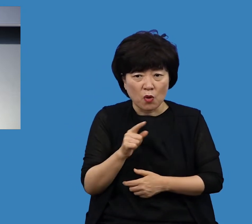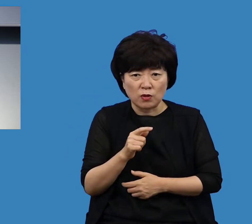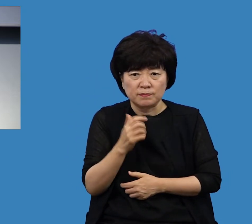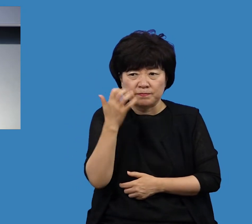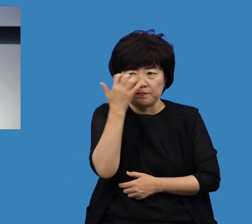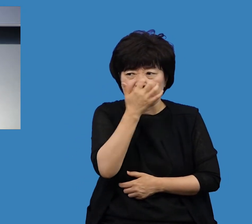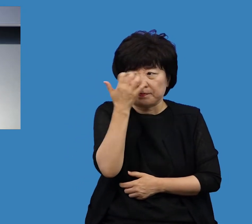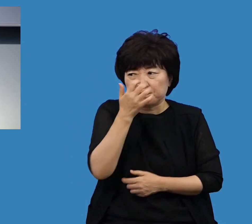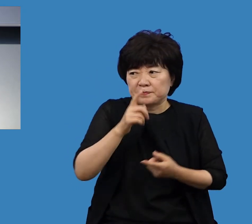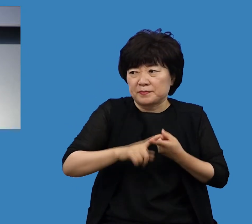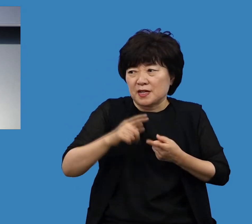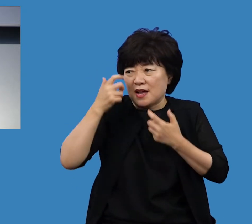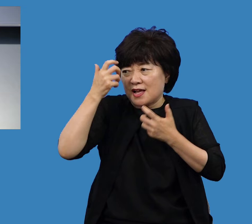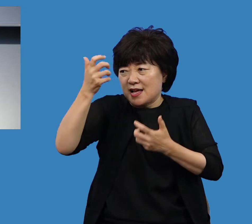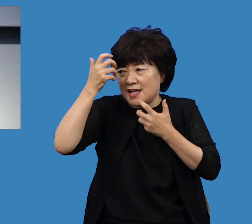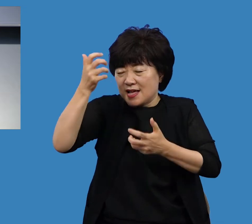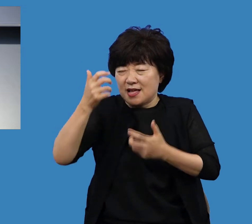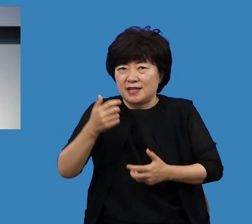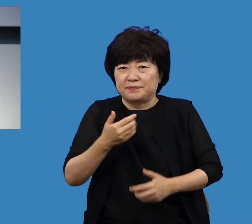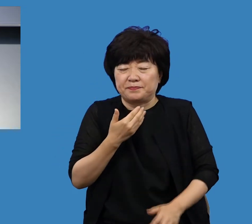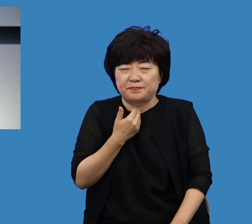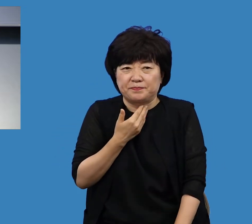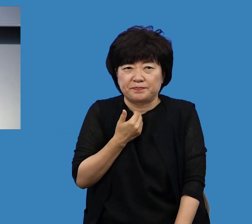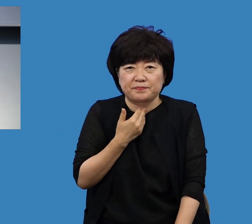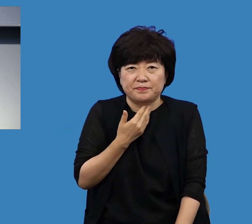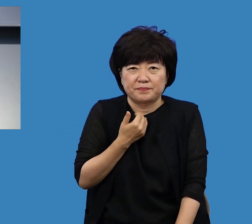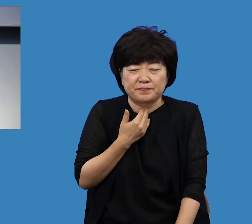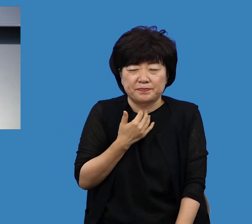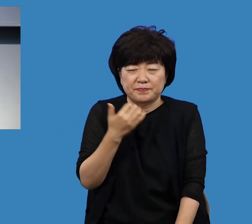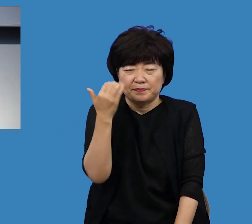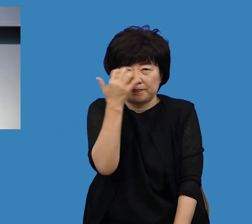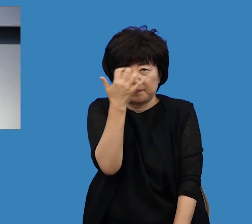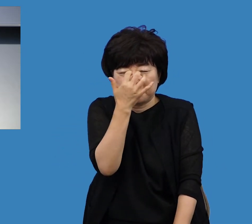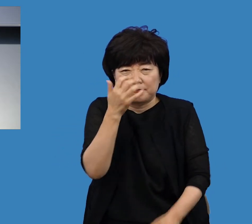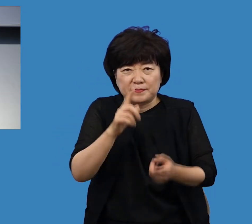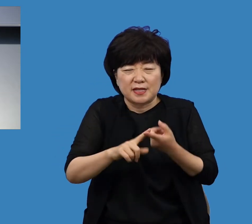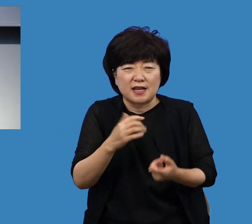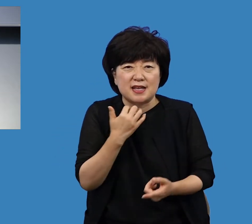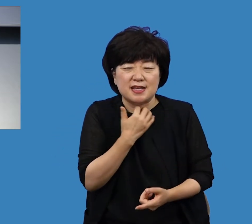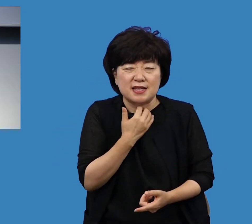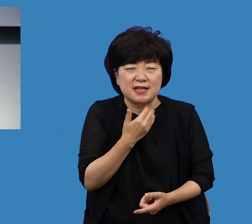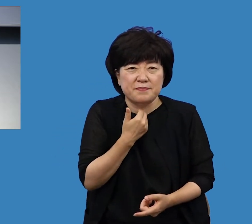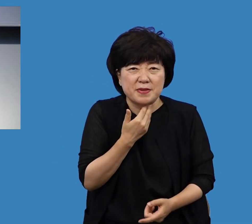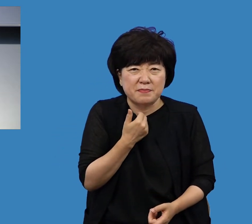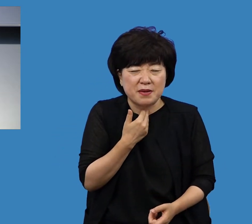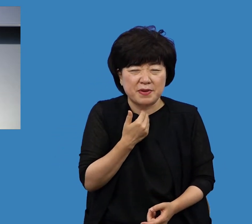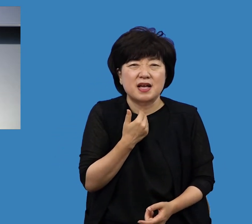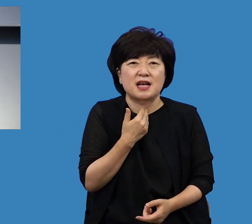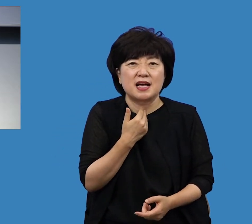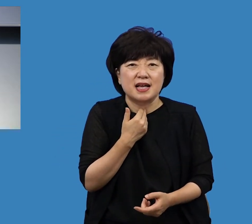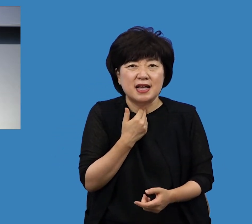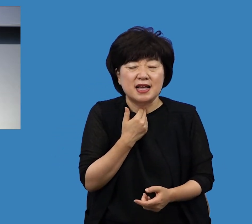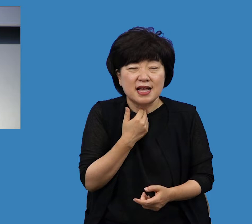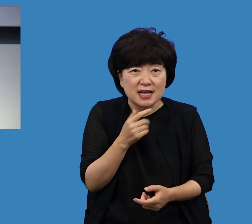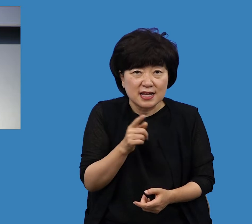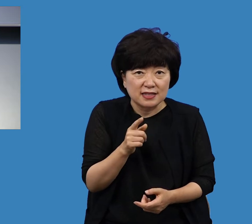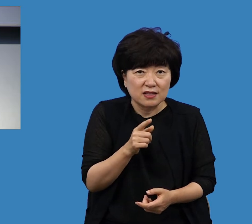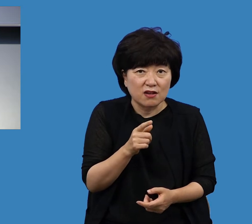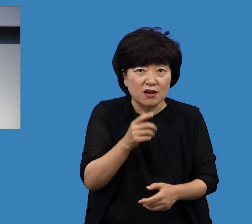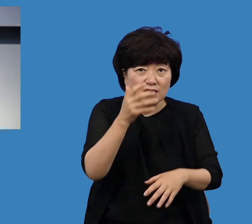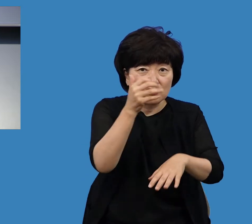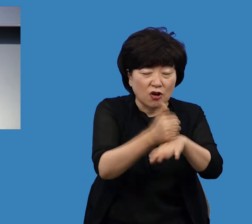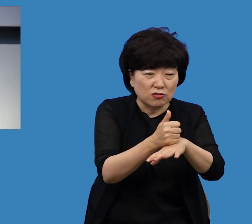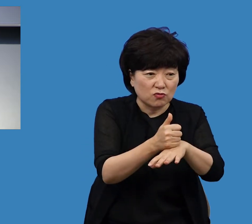일으키겠어요? 성적인 일탈에 대한 갈망을 일으키는 거지. 어떤 성적인 것에 대한 갈망을 일으킵니다. 그래서 그 결과 어떻게 돼요?